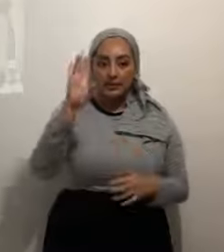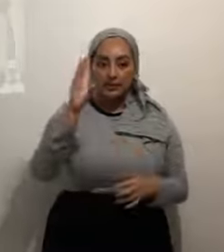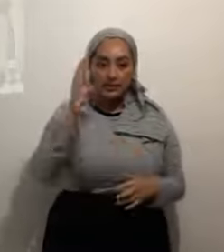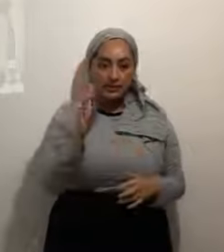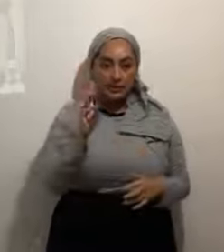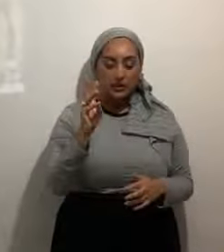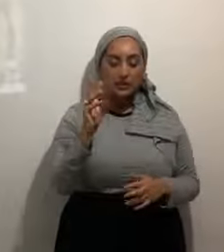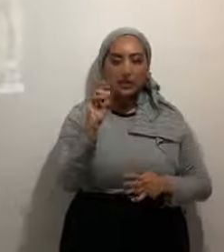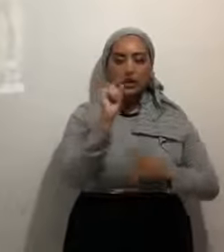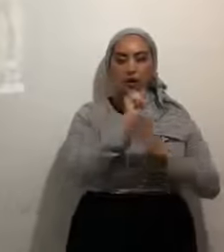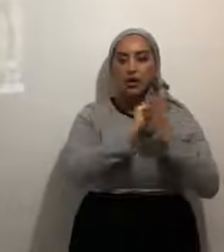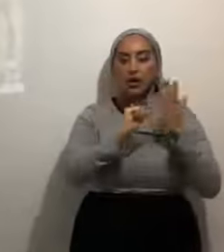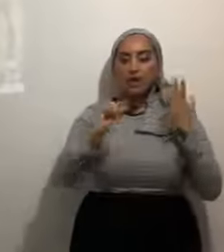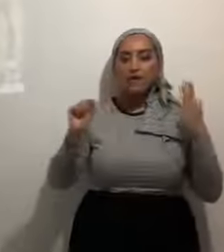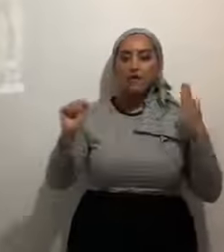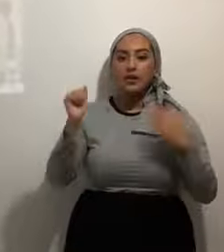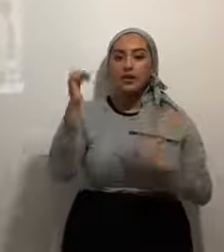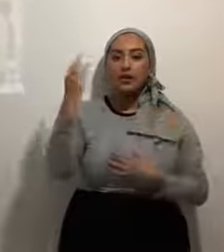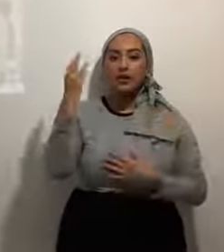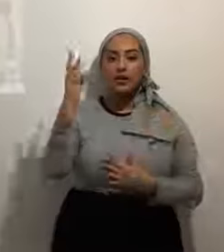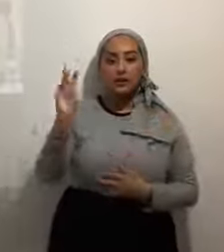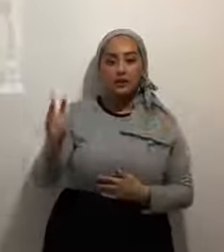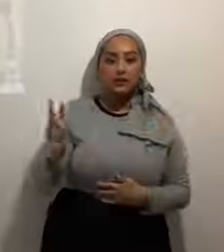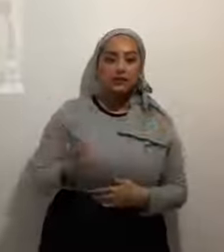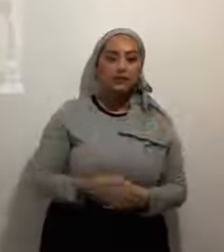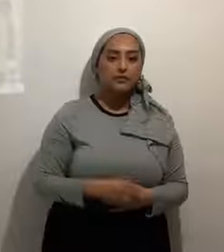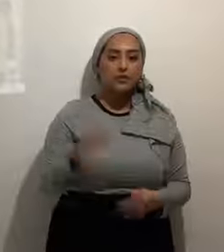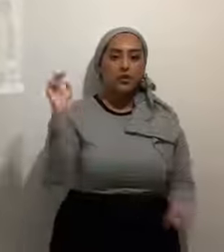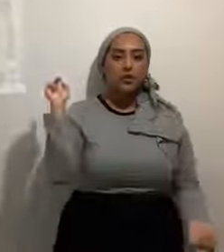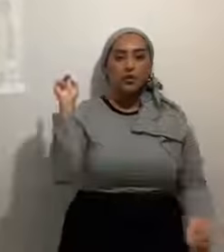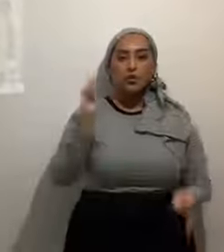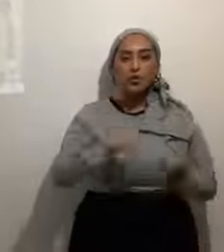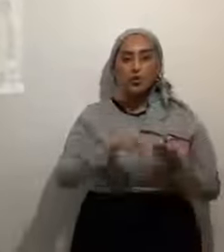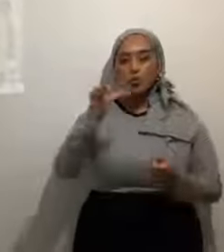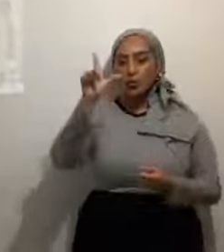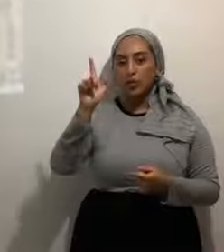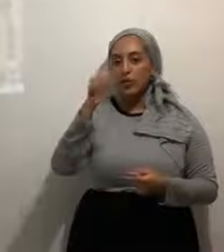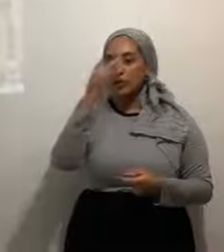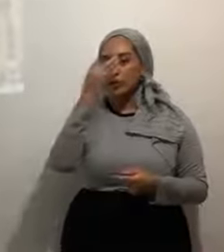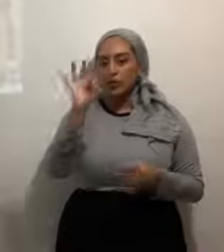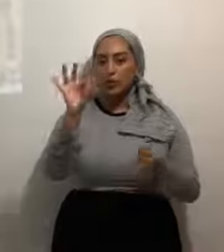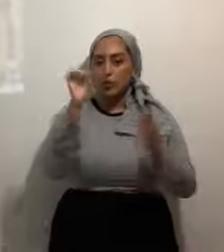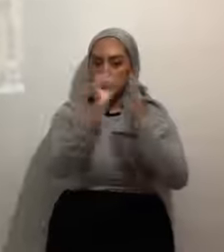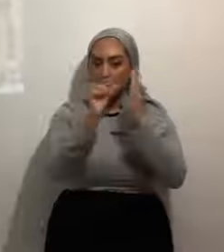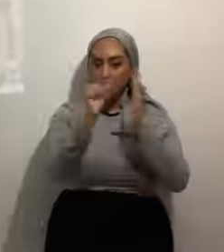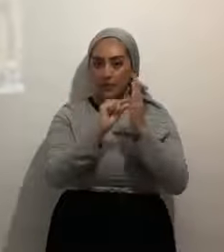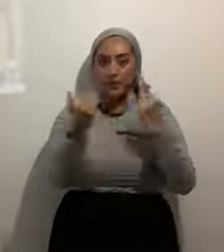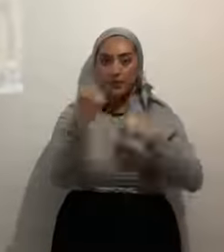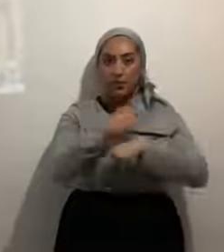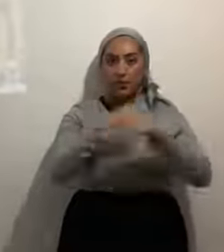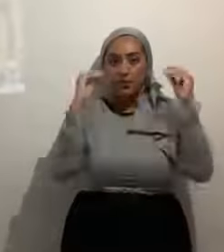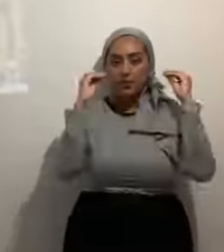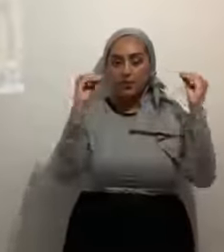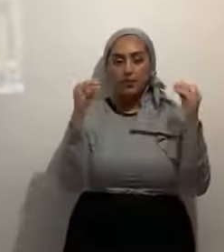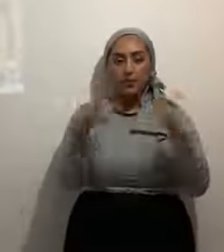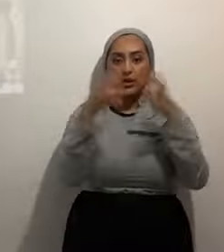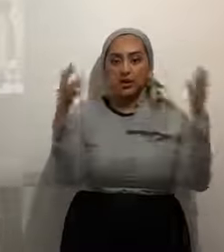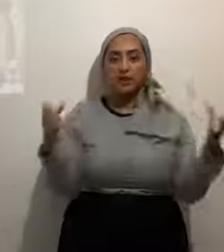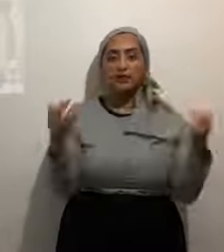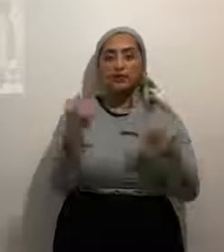Juan 6, verso 16 al 21. Miren, poquitos versos y miren nada más la enseñanza que va a salir aquí. Entonces no